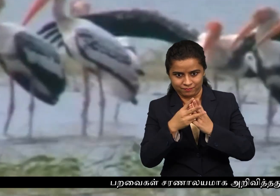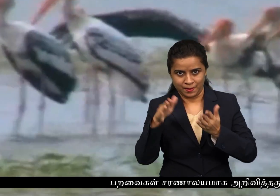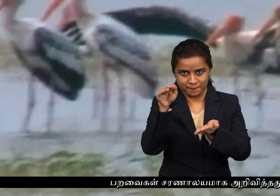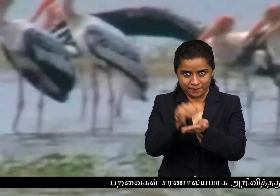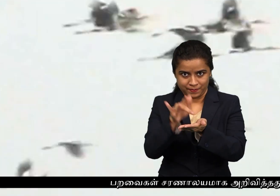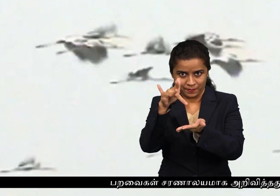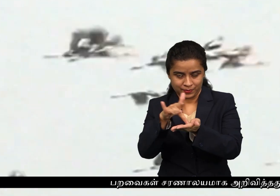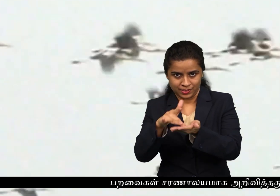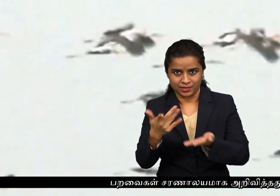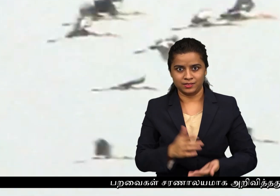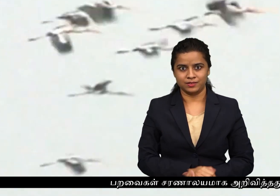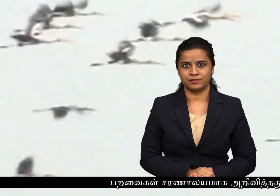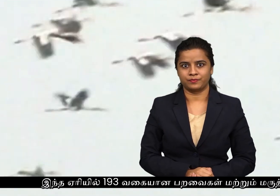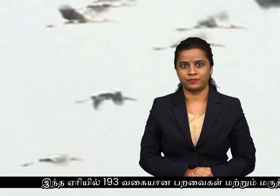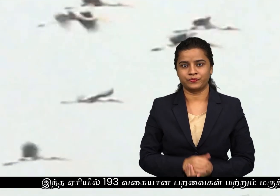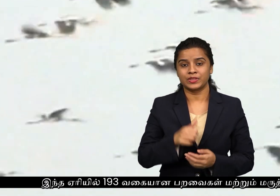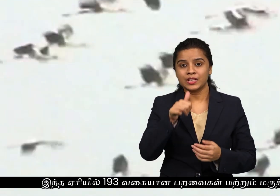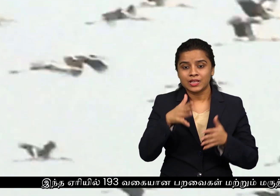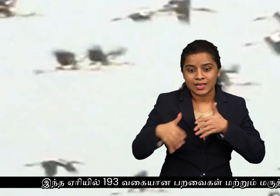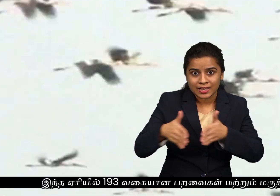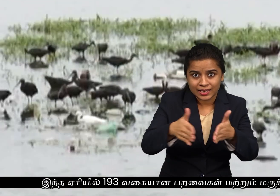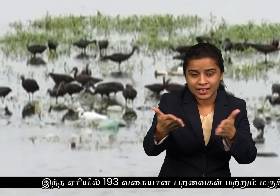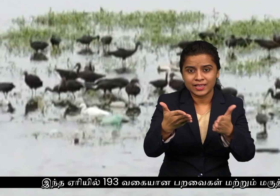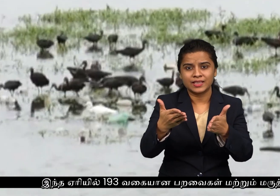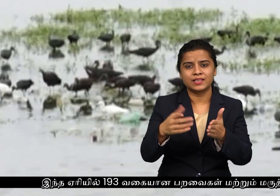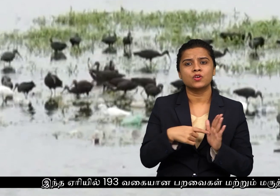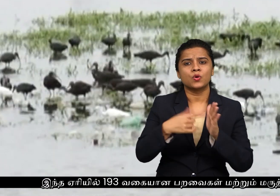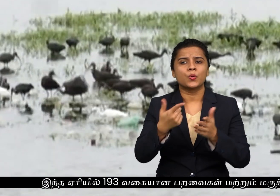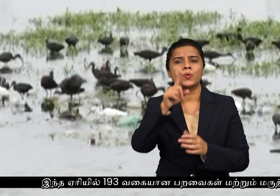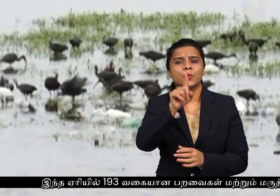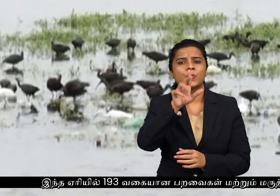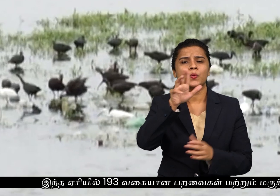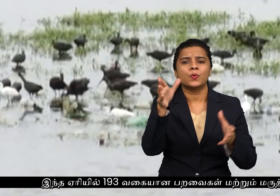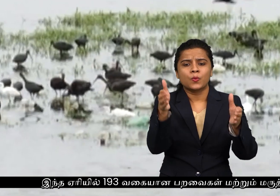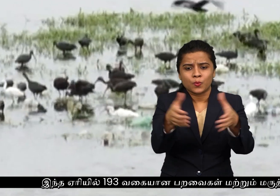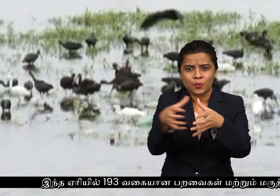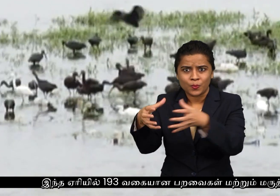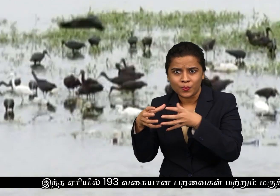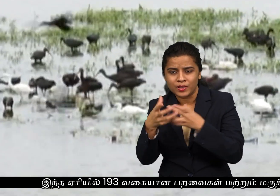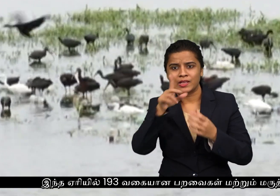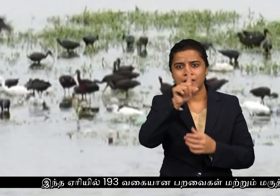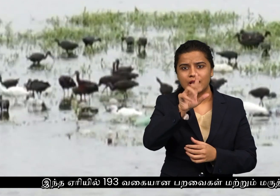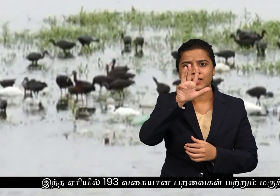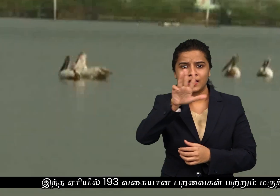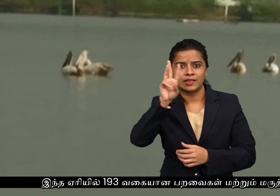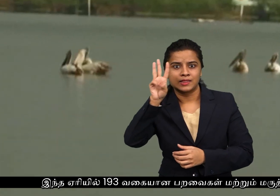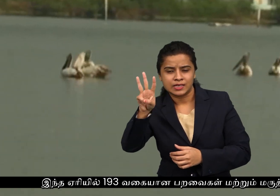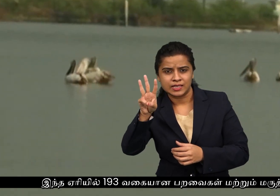அறிவித்தது. இந்த ஏரியில் 193 வகையான பறவைகள் மற்றும் மருத்துவ